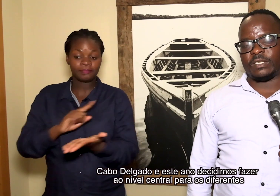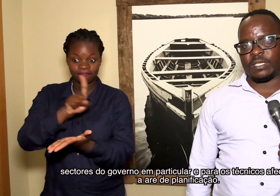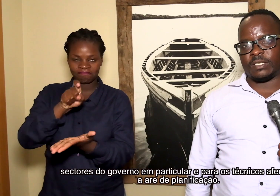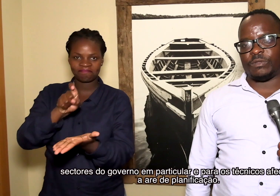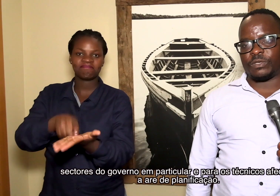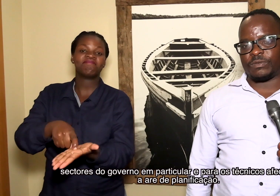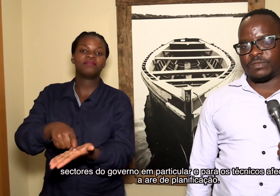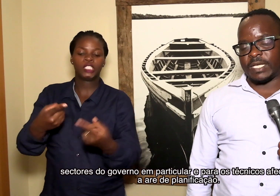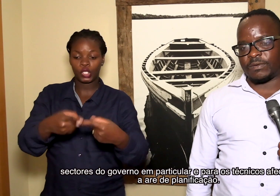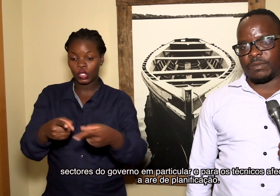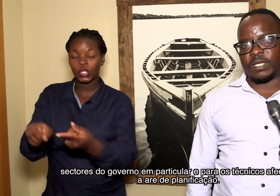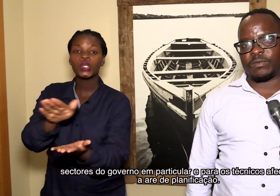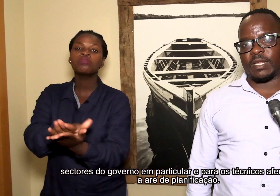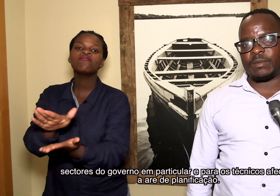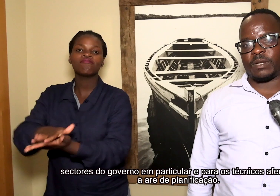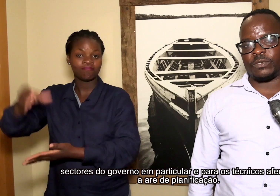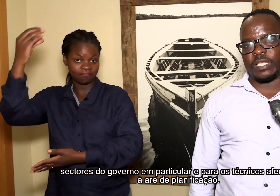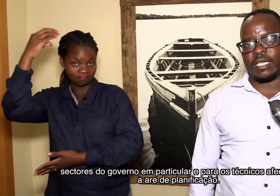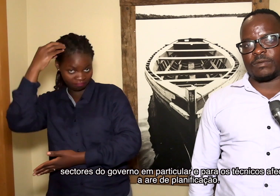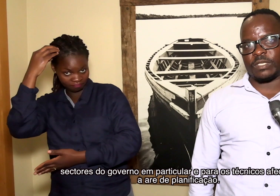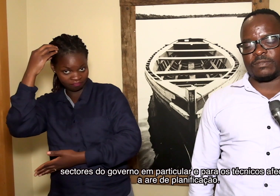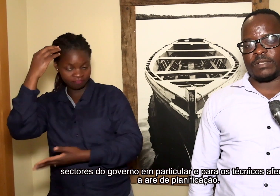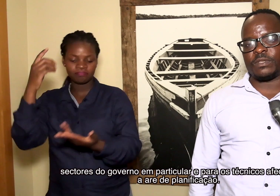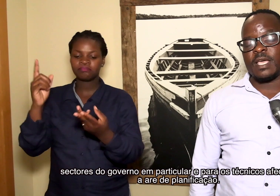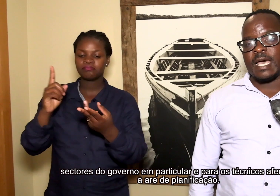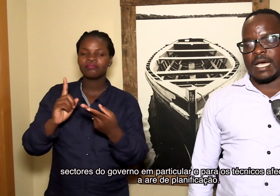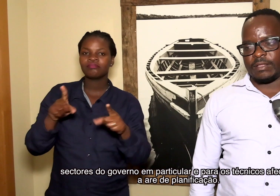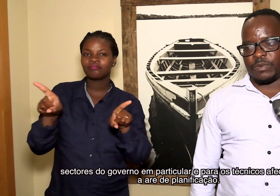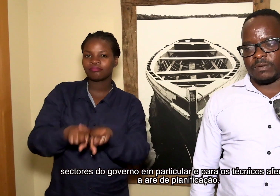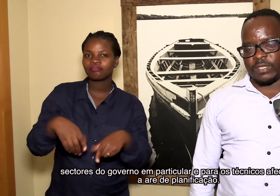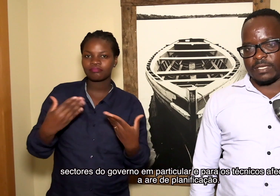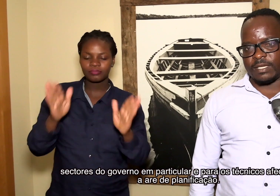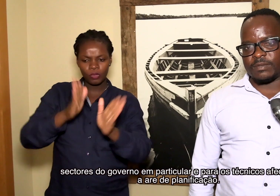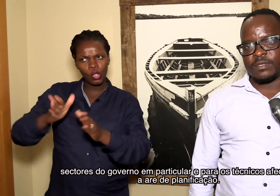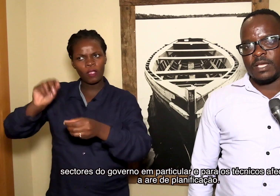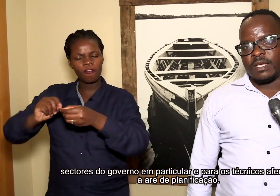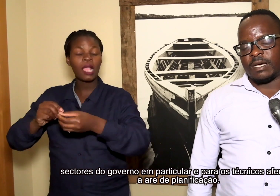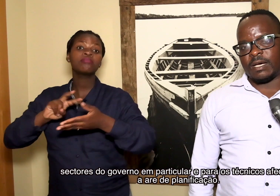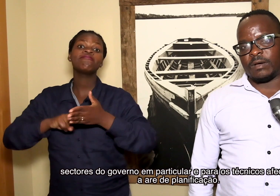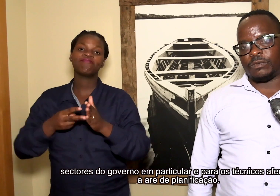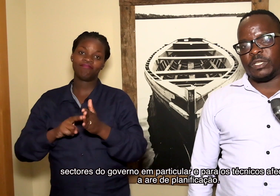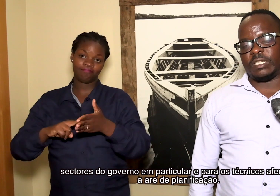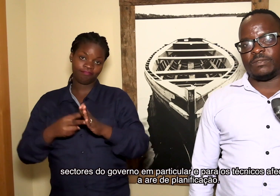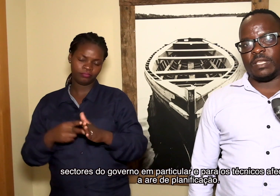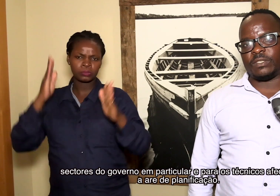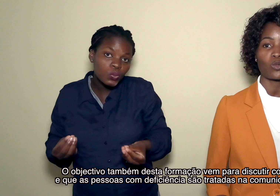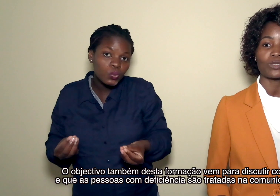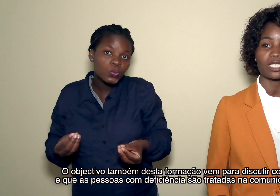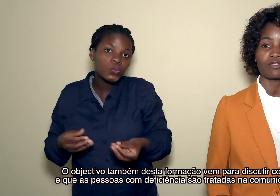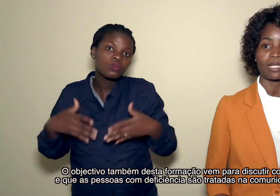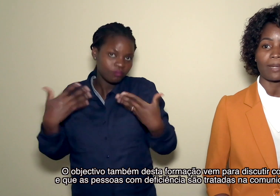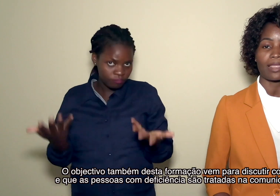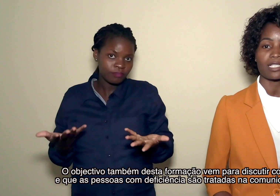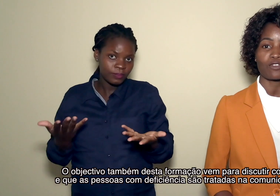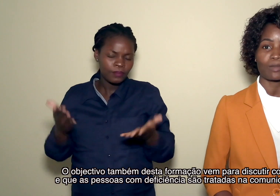diferentes setores do governo, em particular para os técnicos a feitos à área de planificação. O